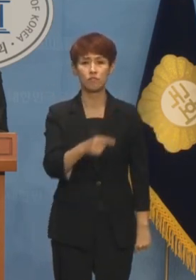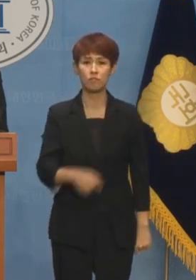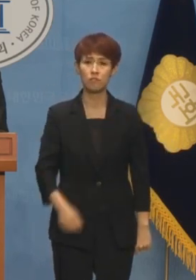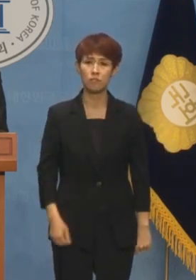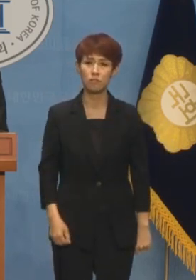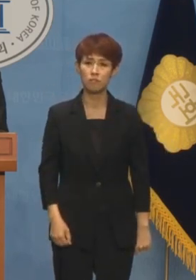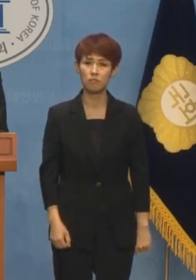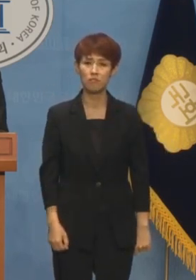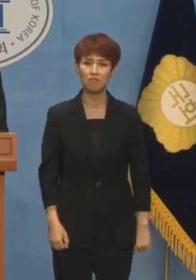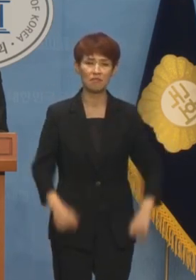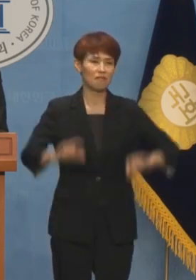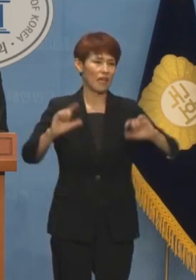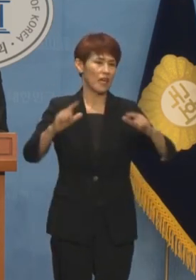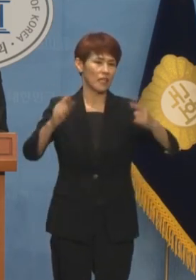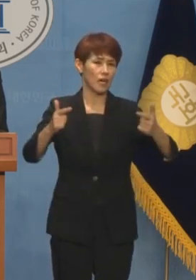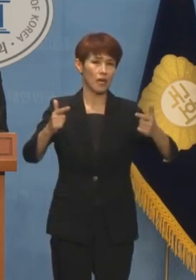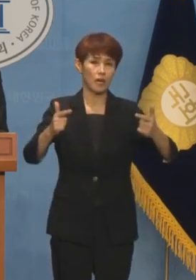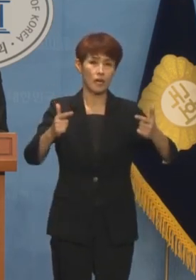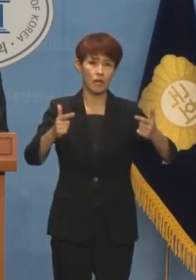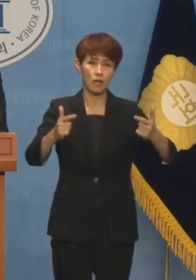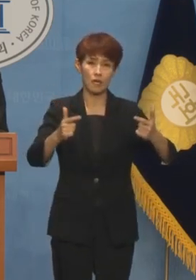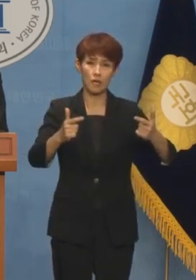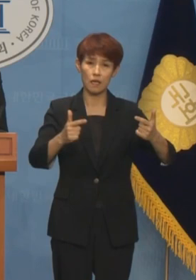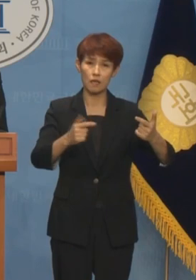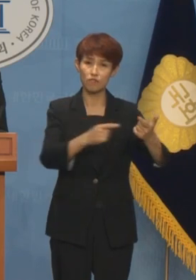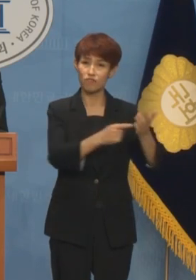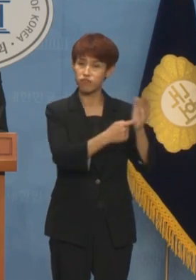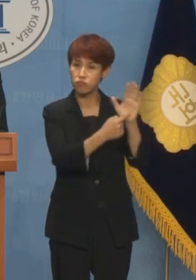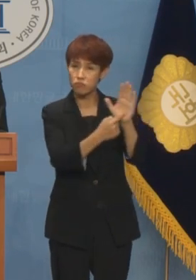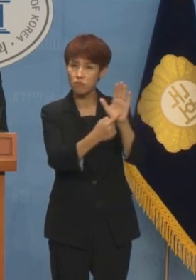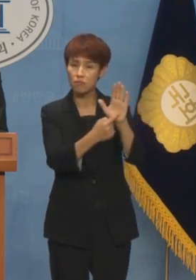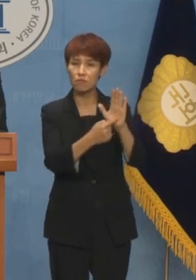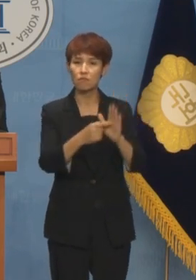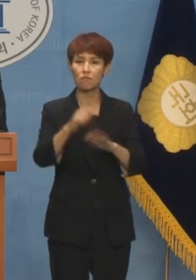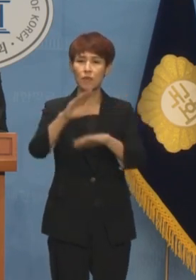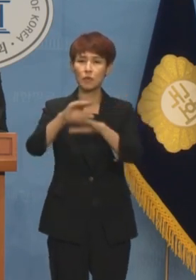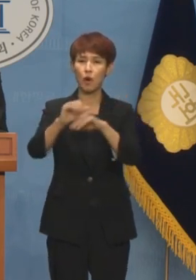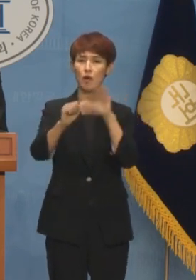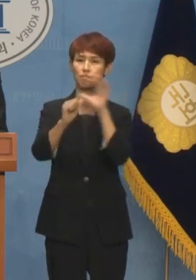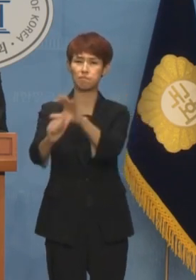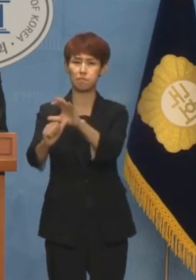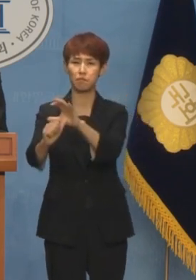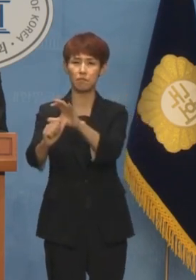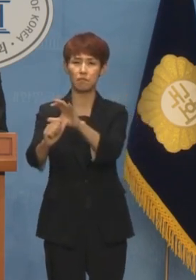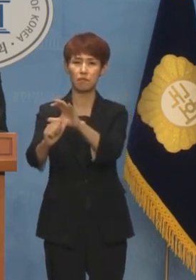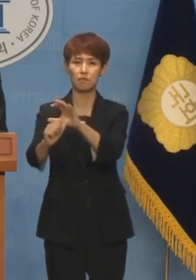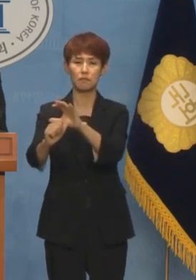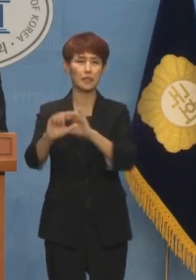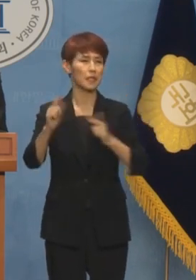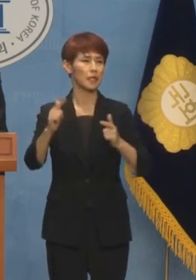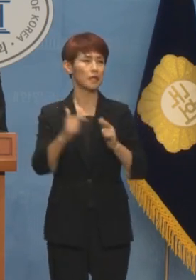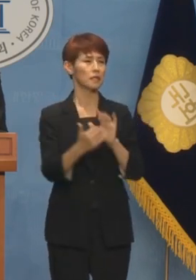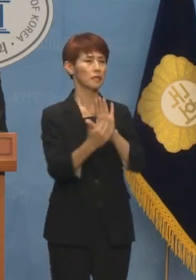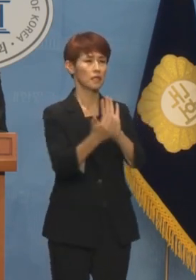이런데도 무조건 아니라고 부인하면 언론 장악 시도를 덮을 수 있을 것이라고 생각한 것입니까?